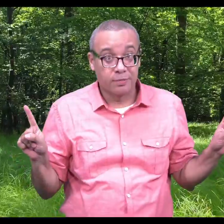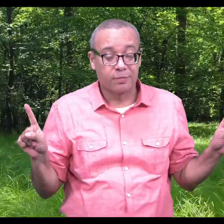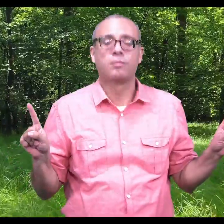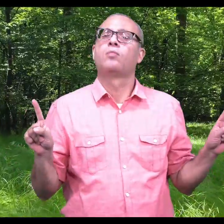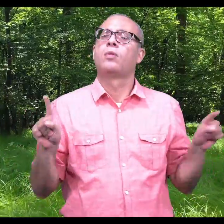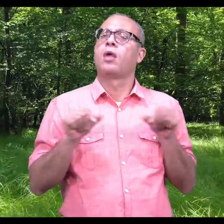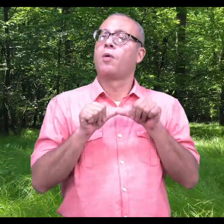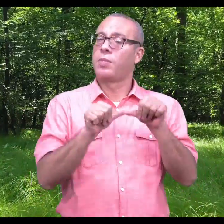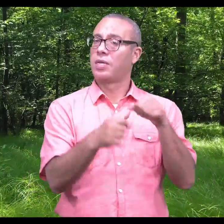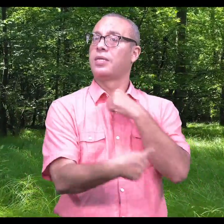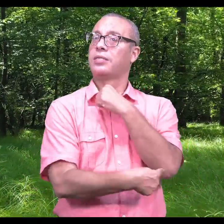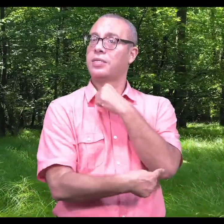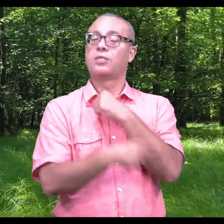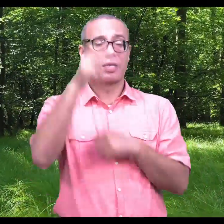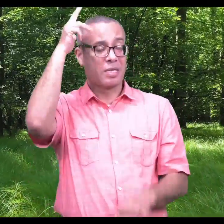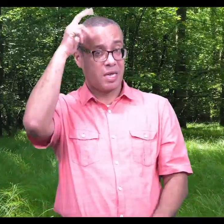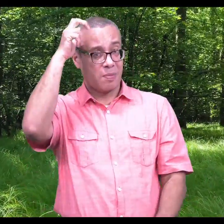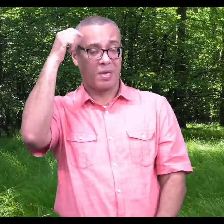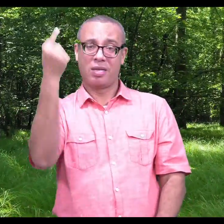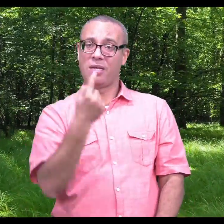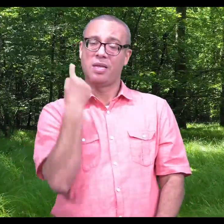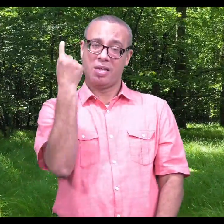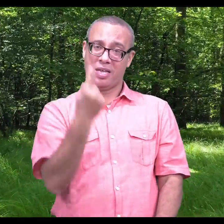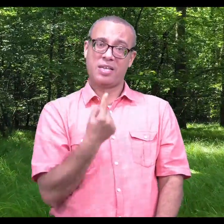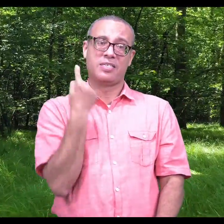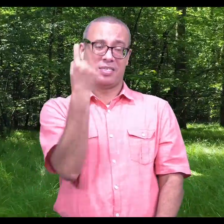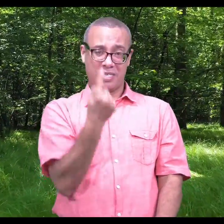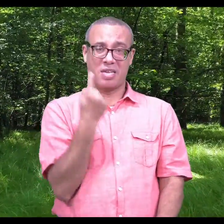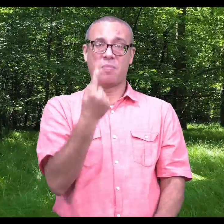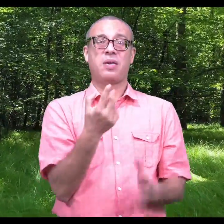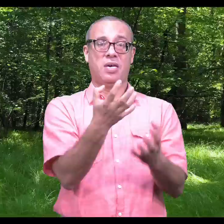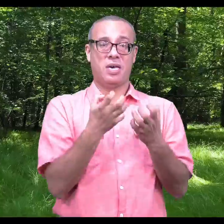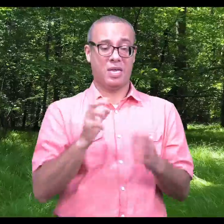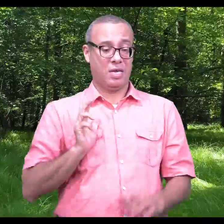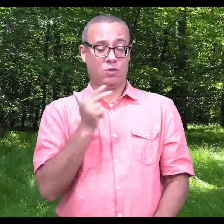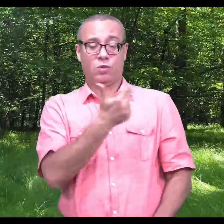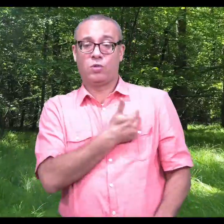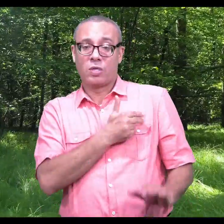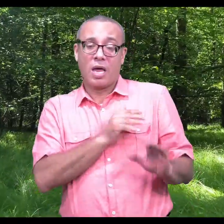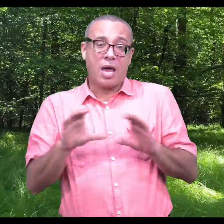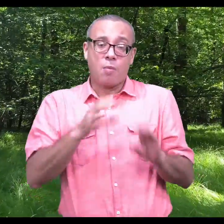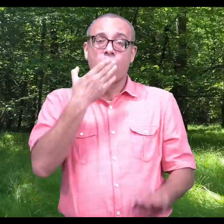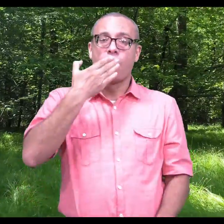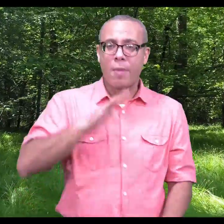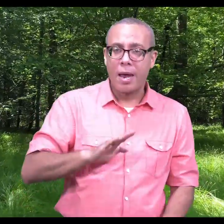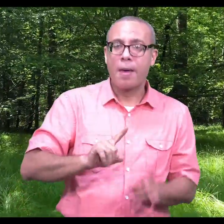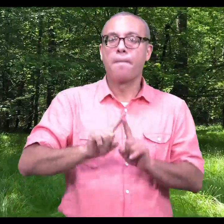sí. Mientras la tentación de Satanás siempre tiene como meta llevarnos a hacer lo malo, la prueba de